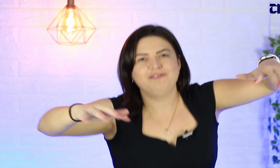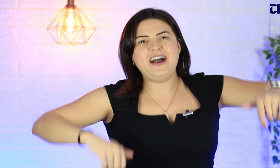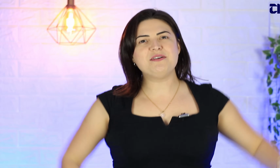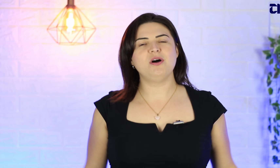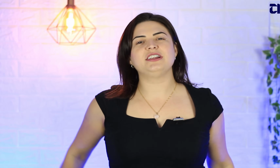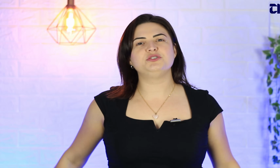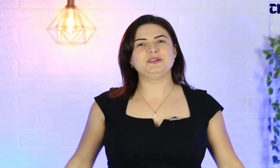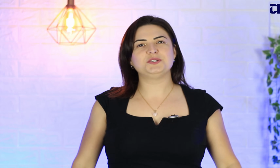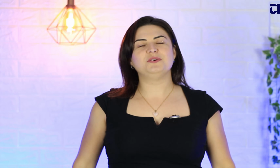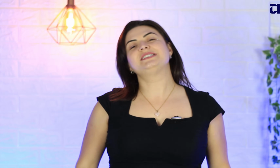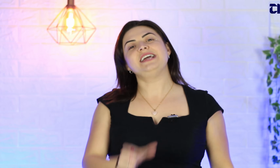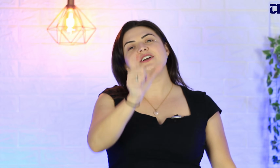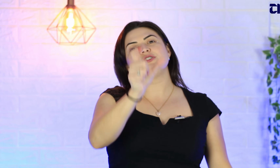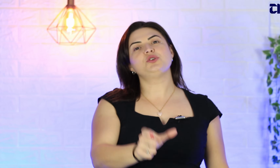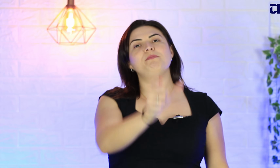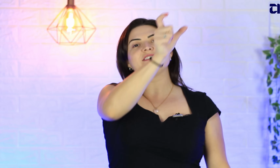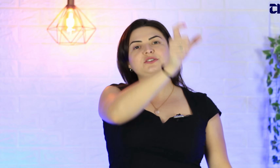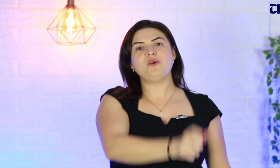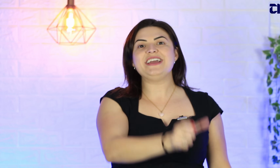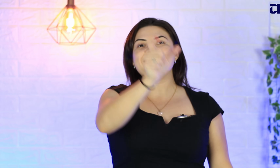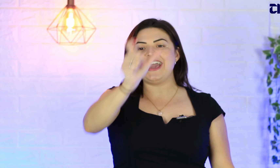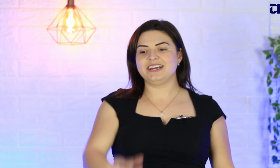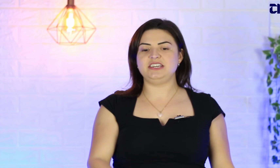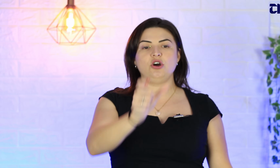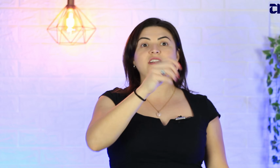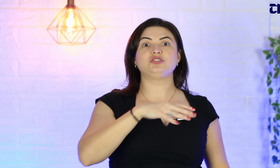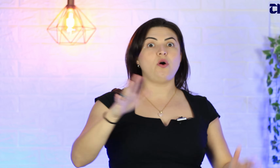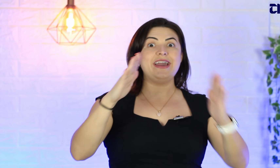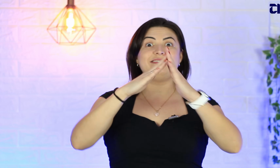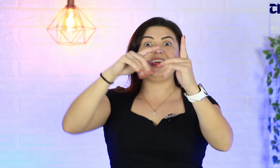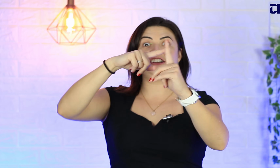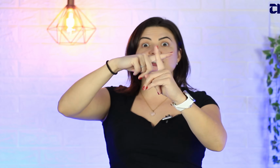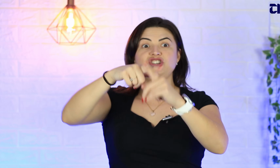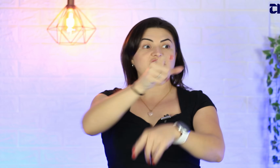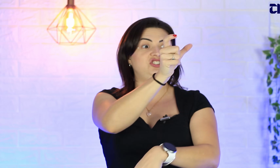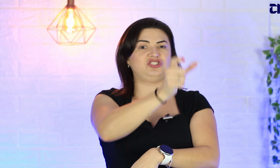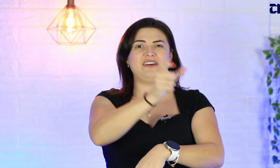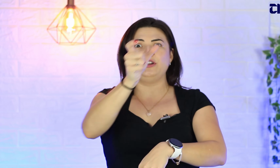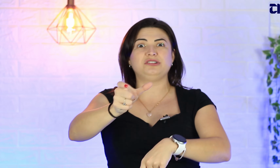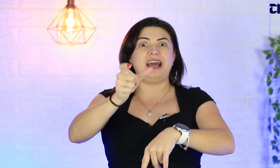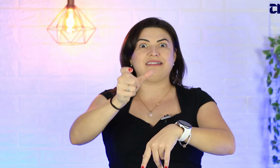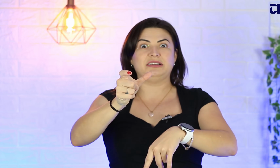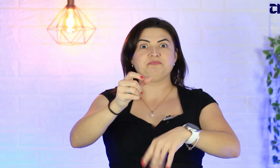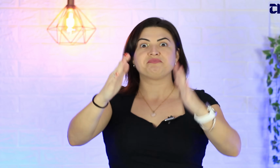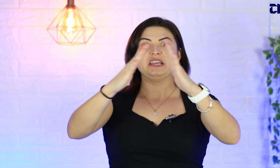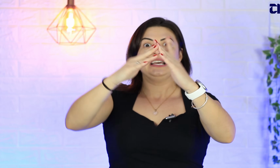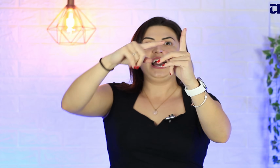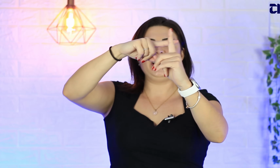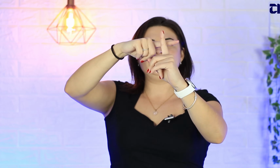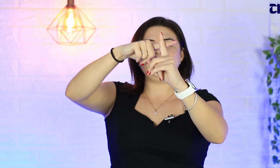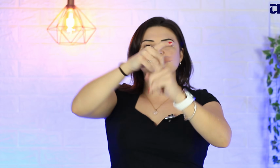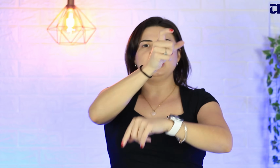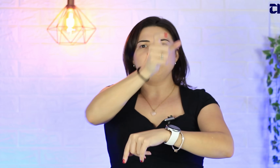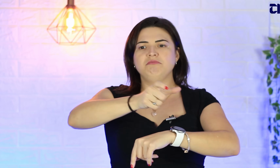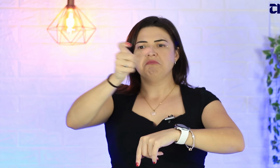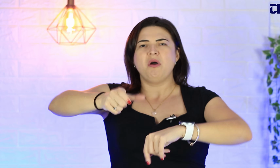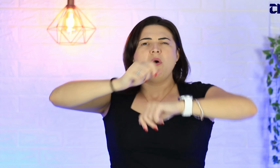Vai embora de pessoas. E aí, eu estou passando a ideia que, olha só. A igreja, gente, estava lotada. A igreja...